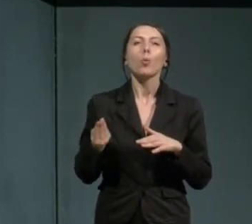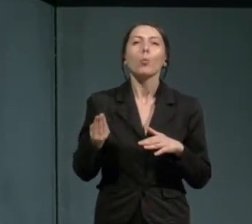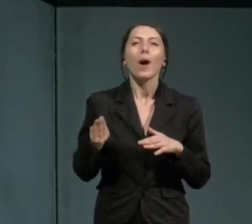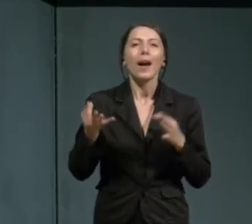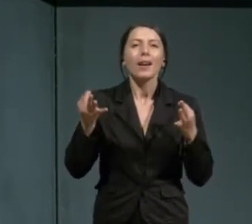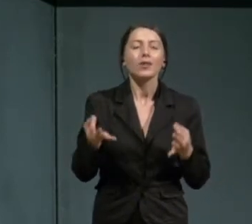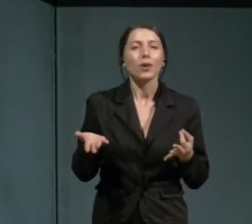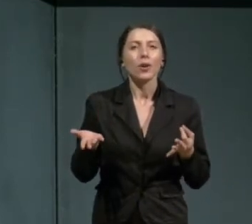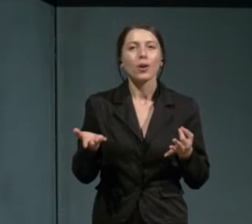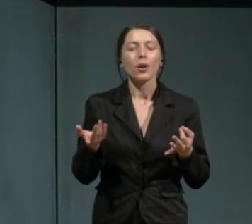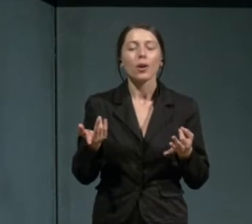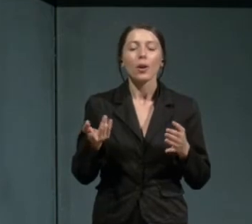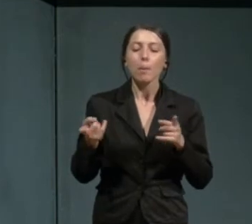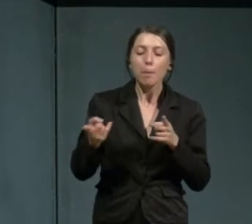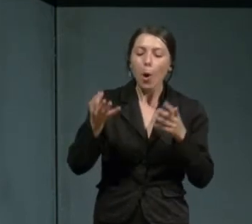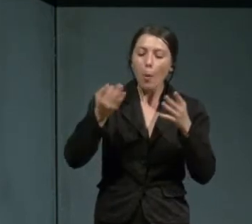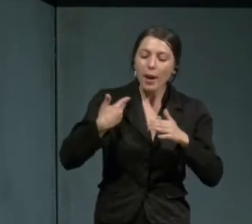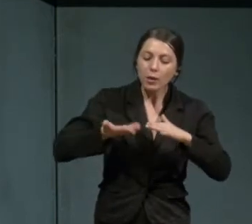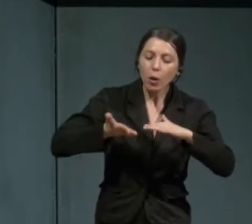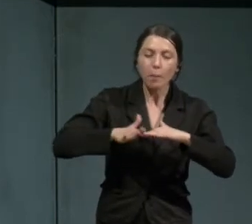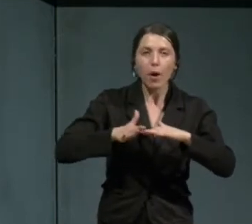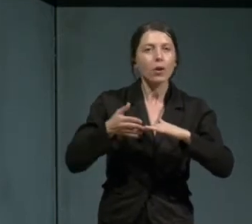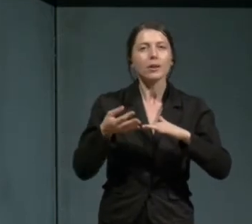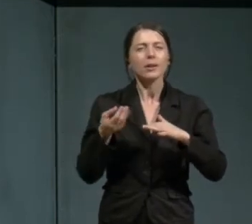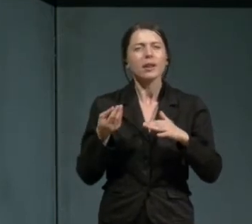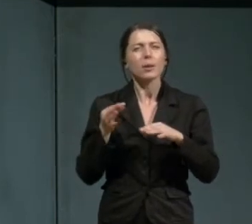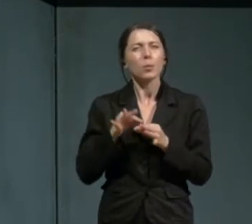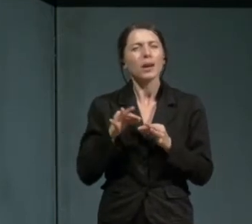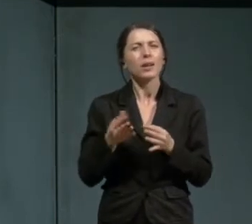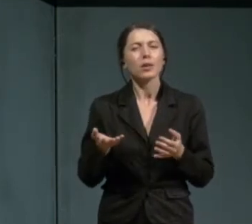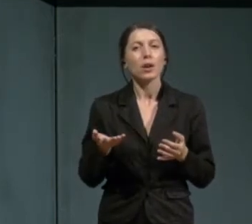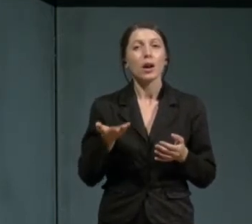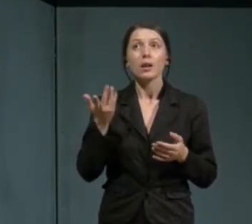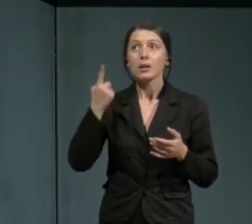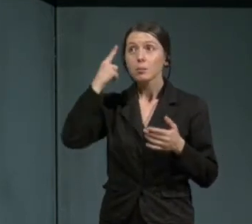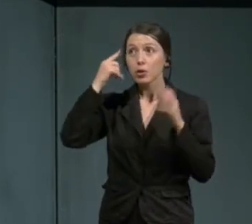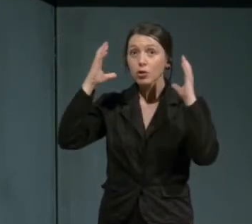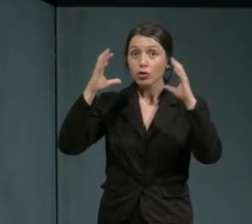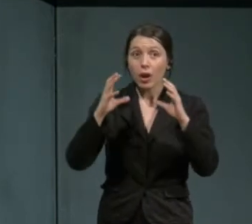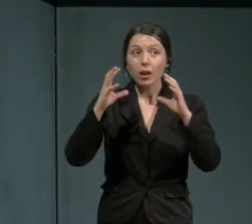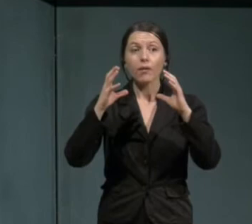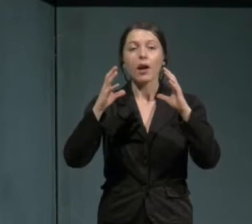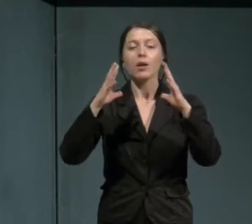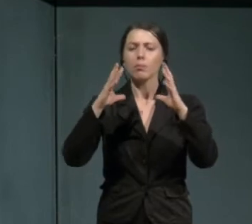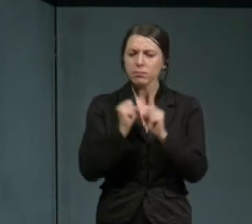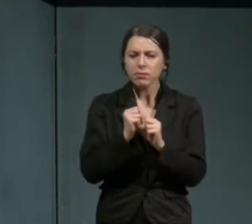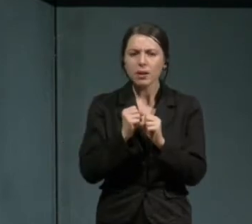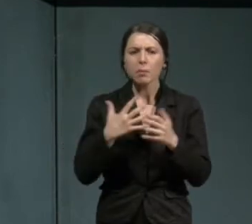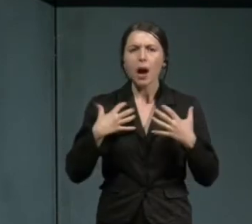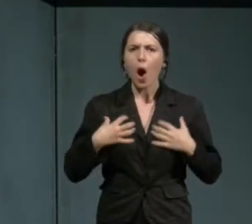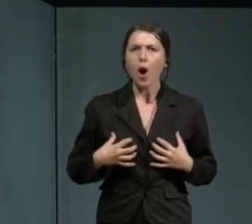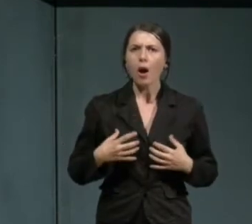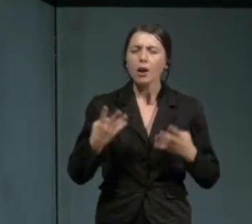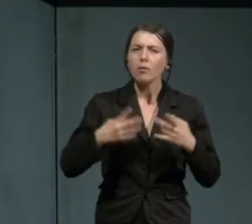qual è questo momento per esempio cervello distrutto ma gli organi